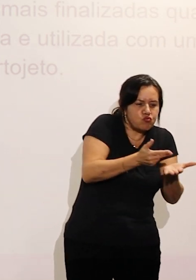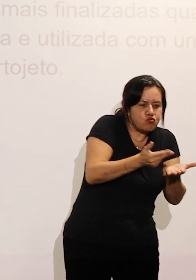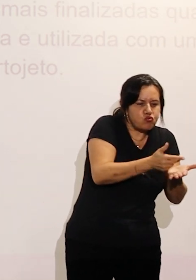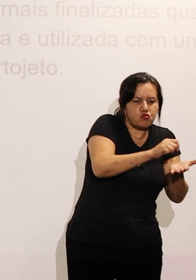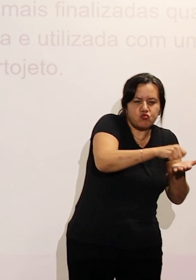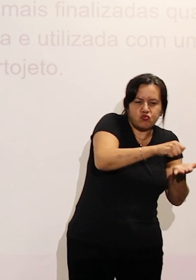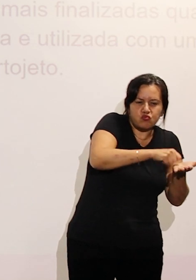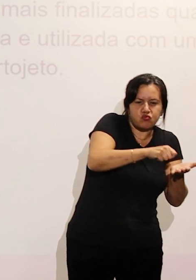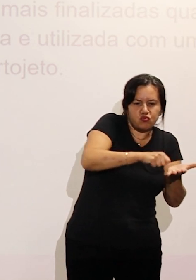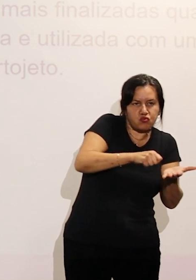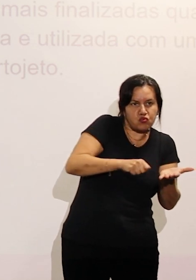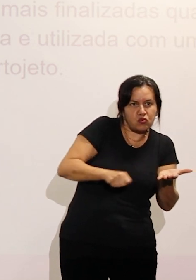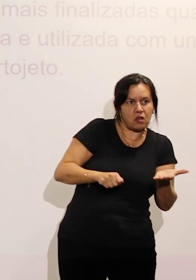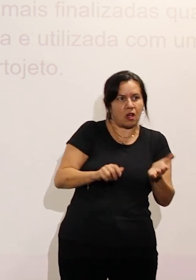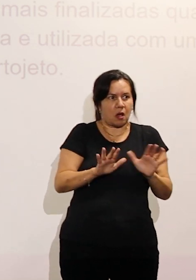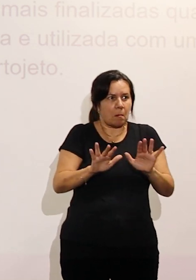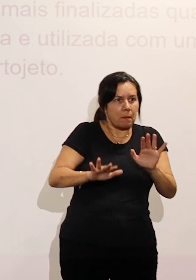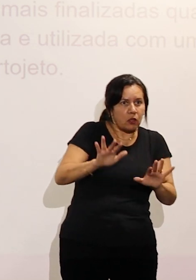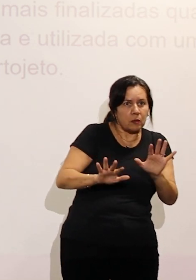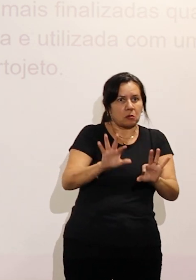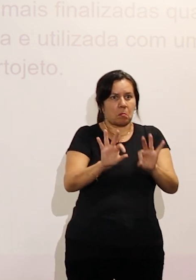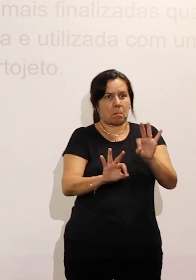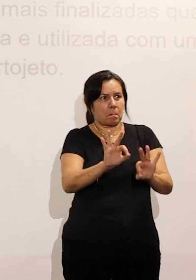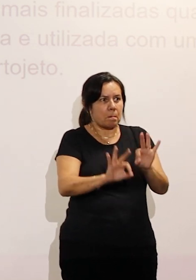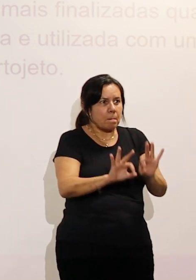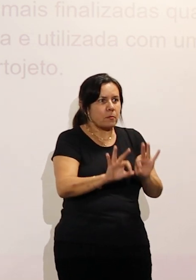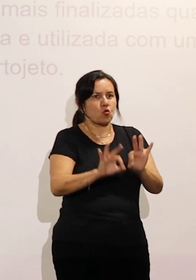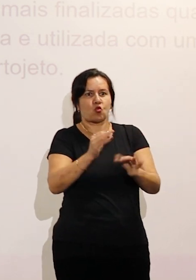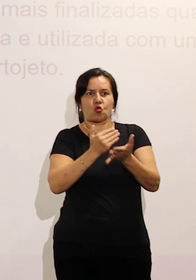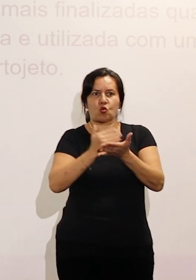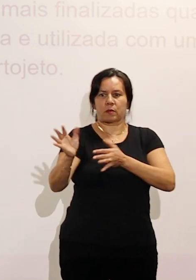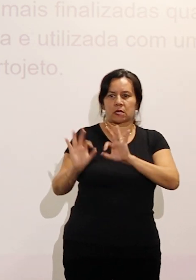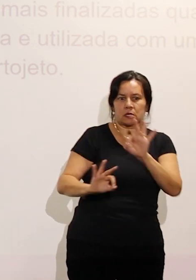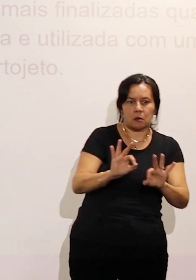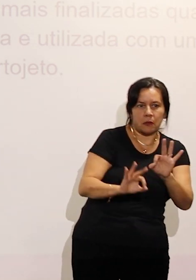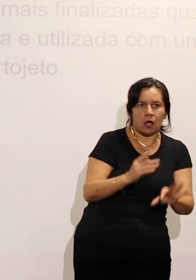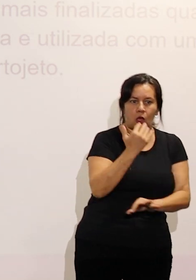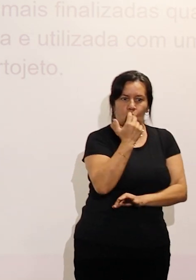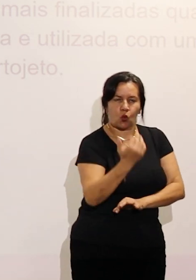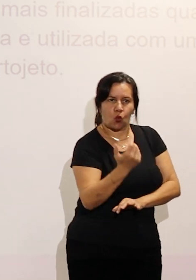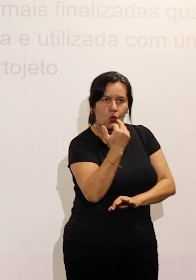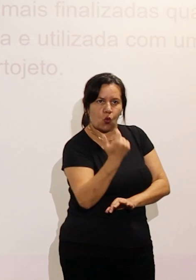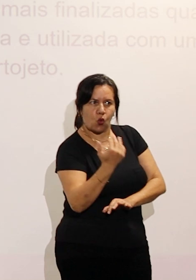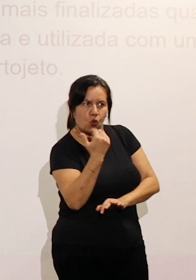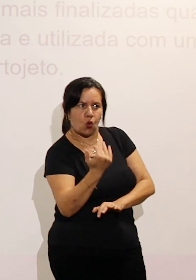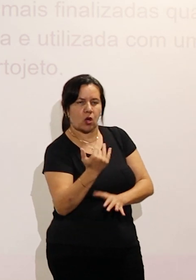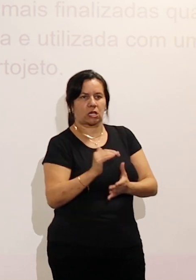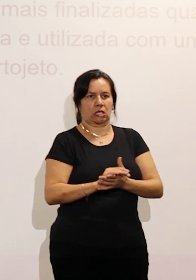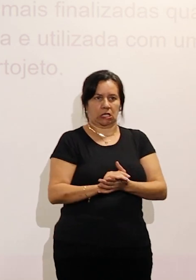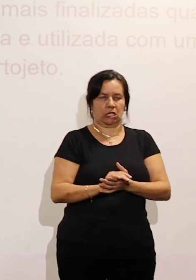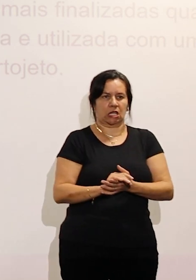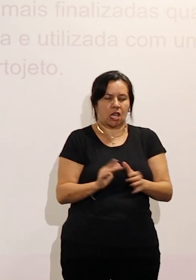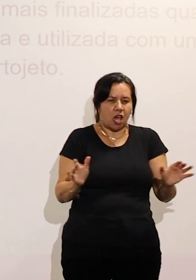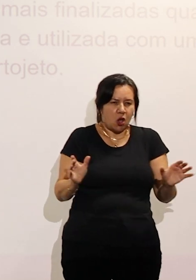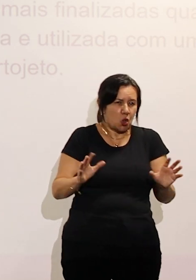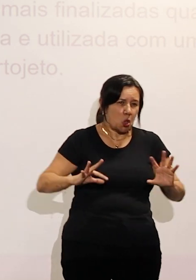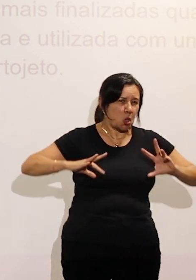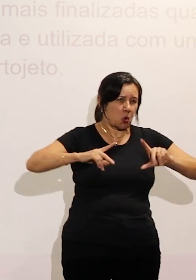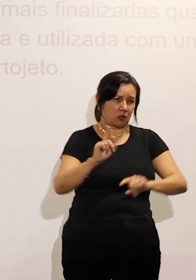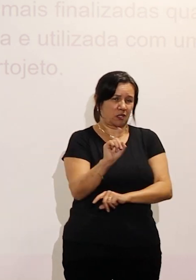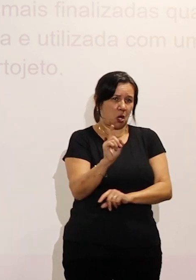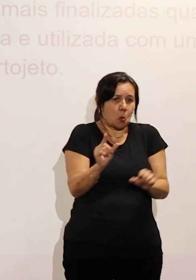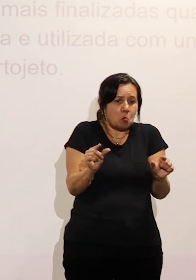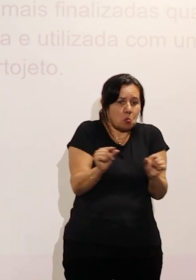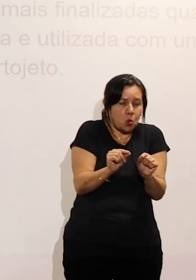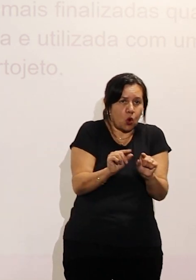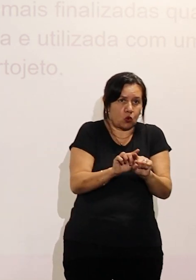ou, às vezes, é um rascunho até um pouco mais refinadinho, já com uma distribuição de cor, mas sem sombrear, sem pôr muita coisa e tal. E isso, às